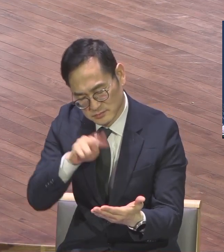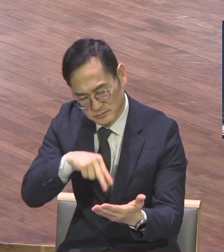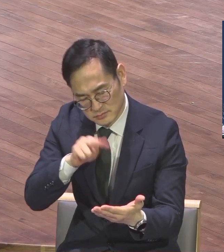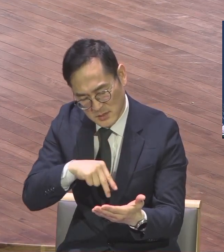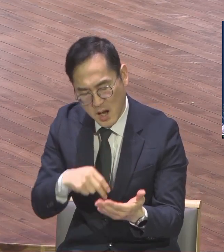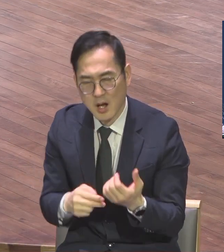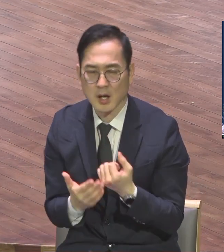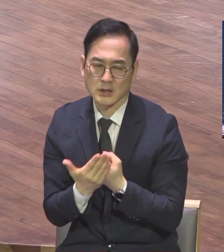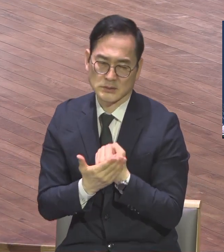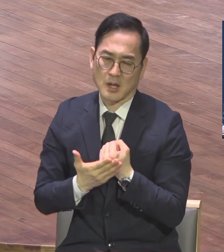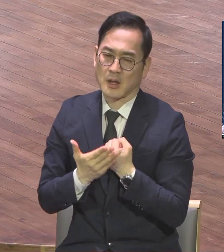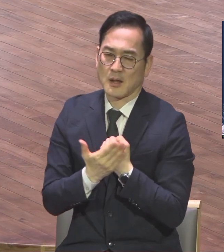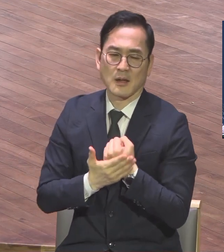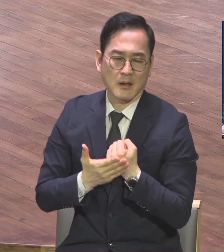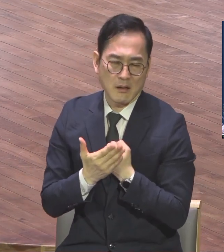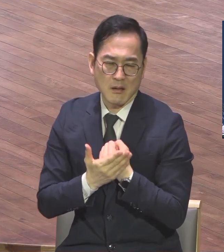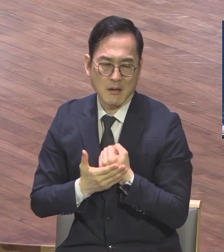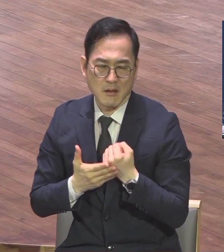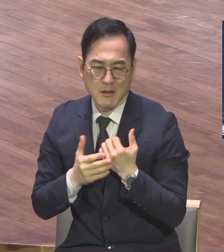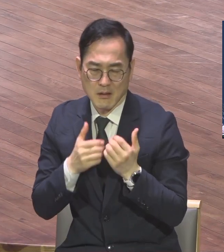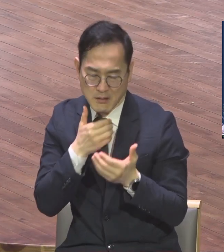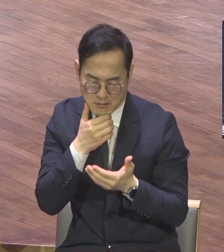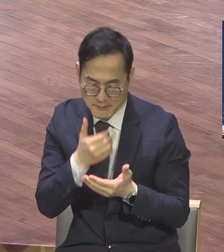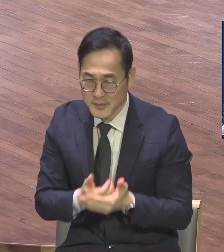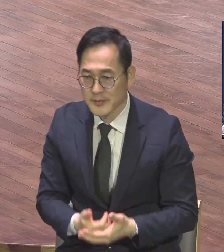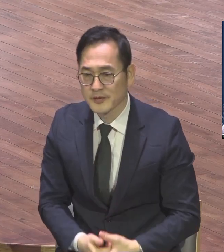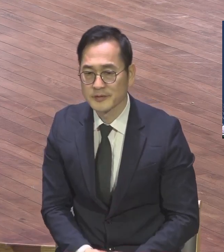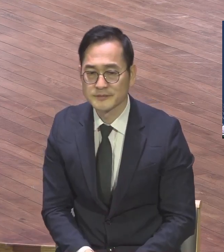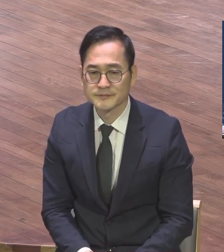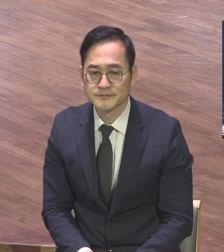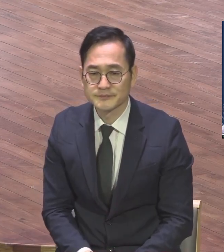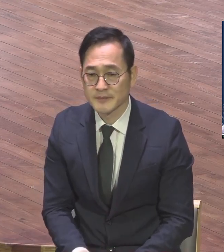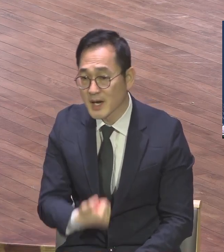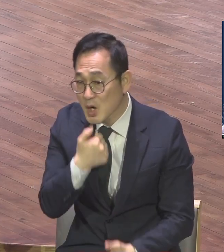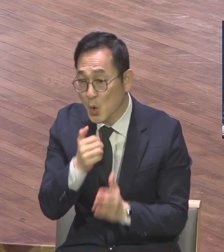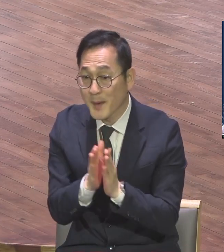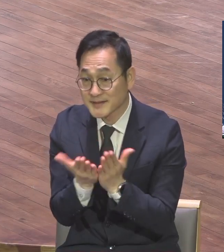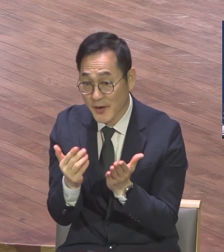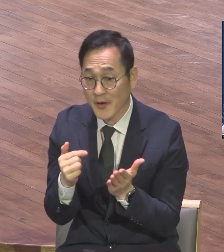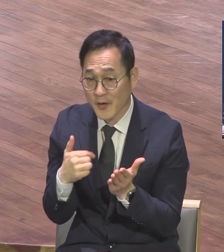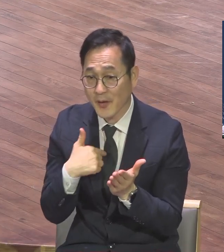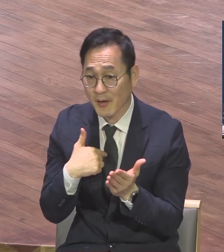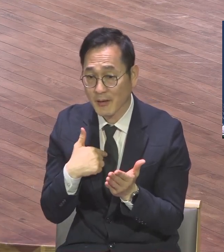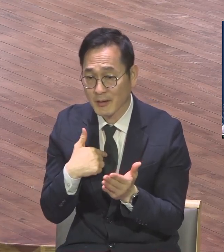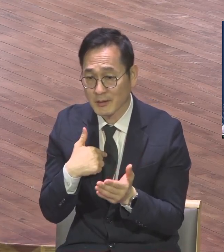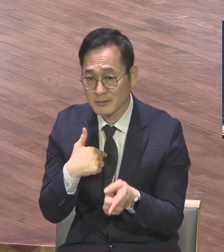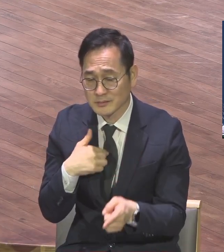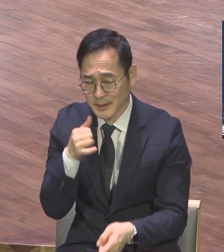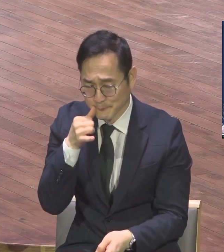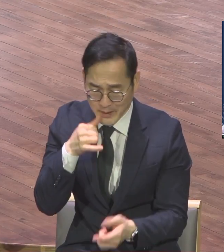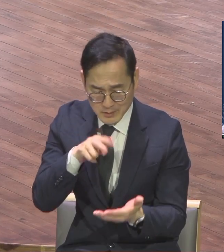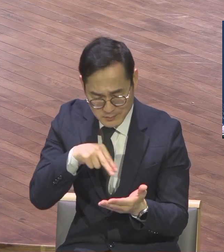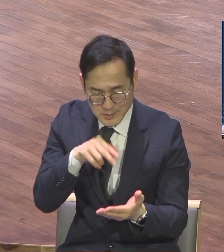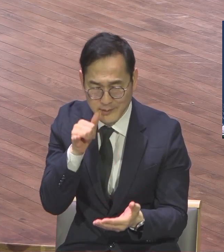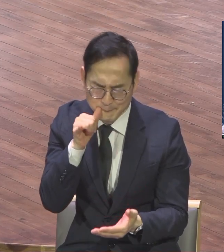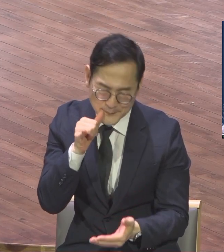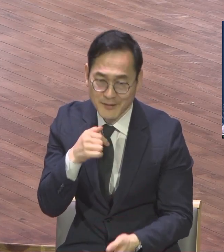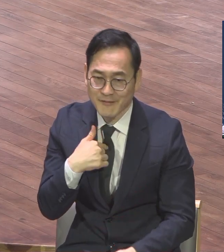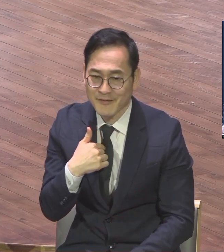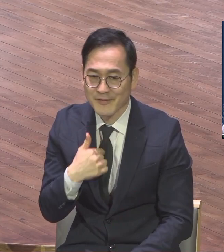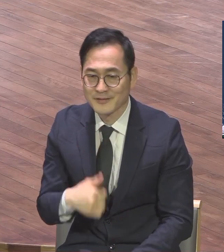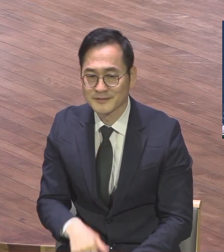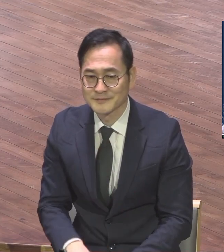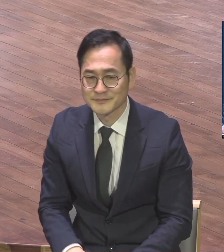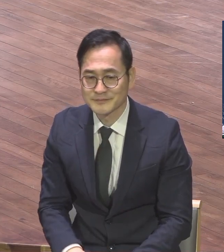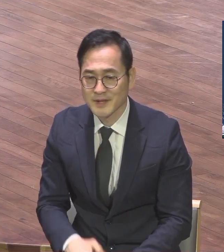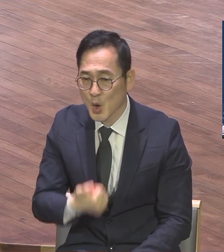은혜를 받았어요. 정말입니다. 저도 로마서를 굉장히 좋아하고 또 로마서